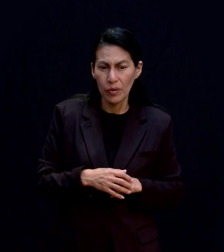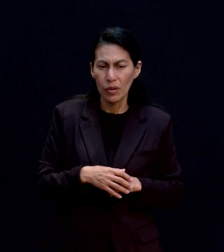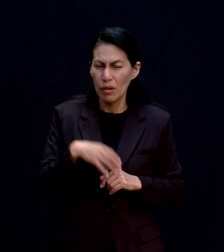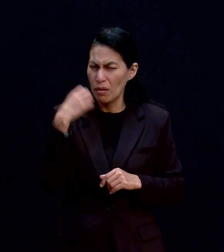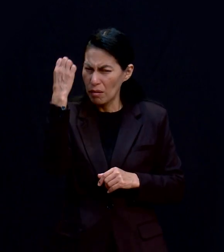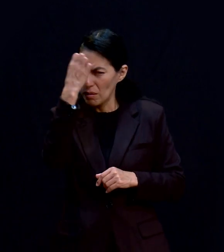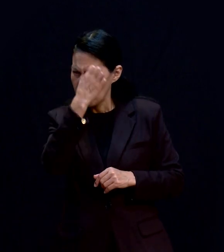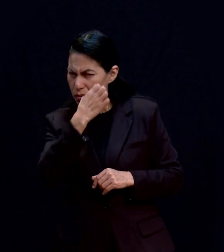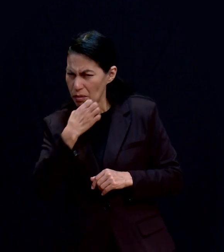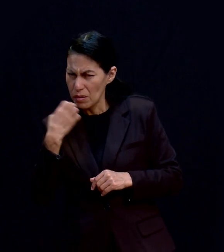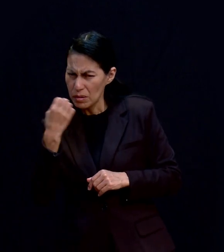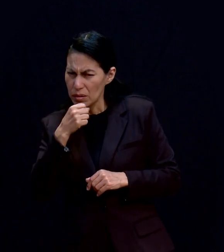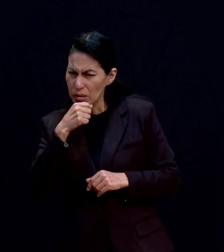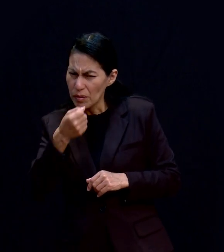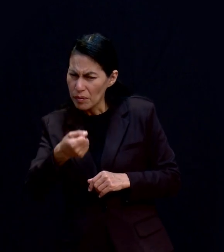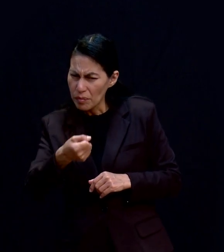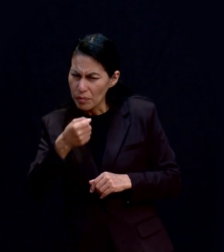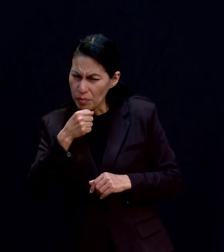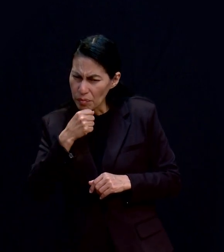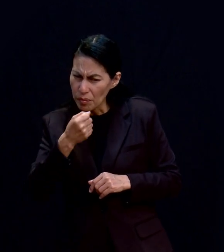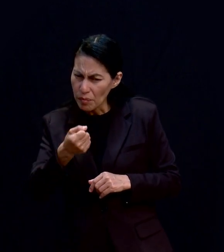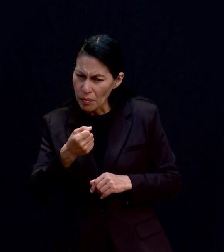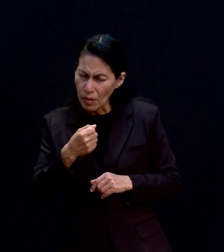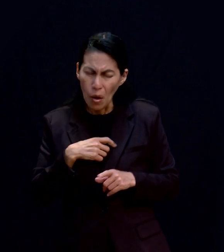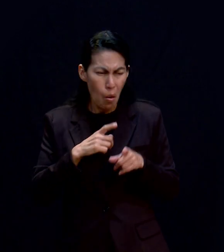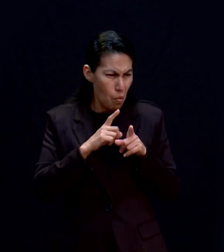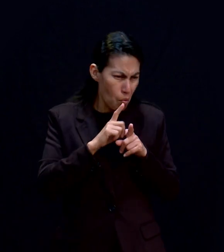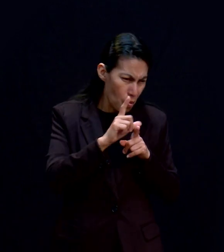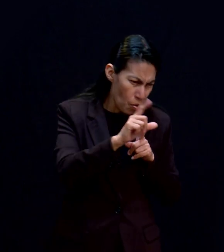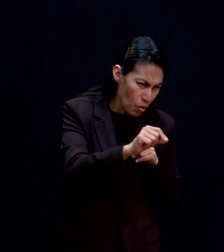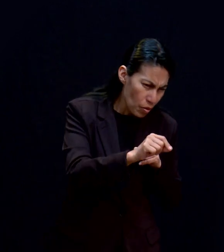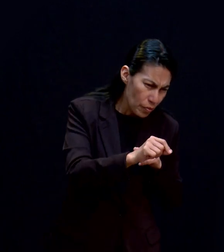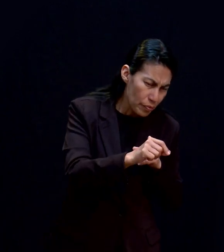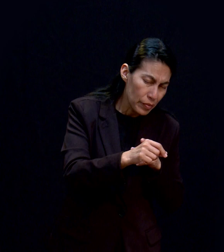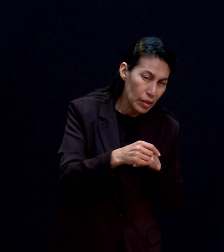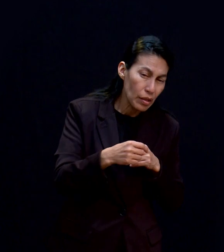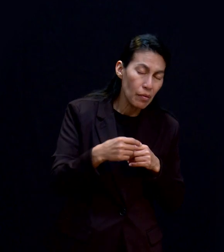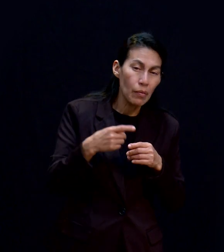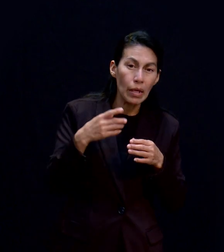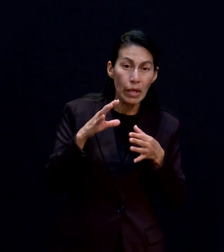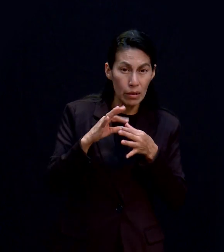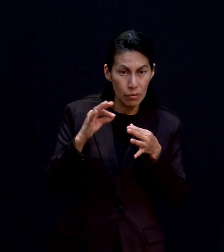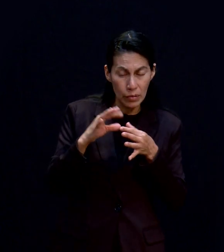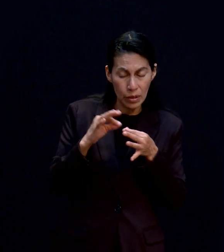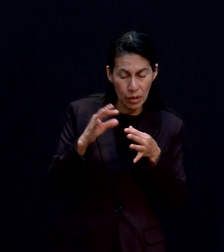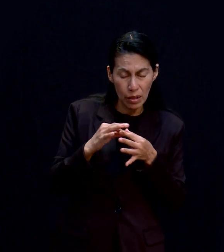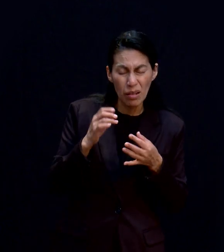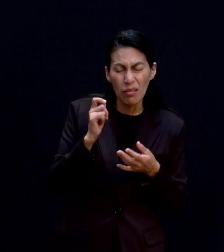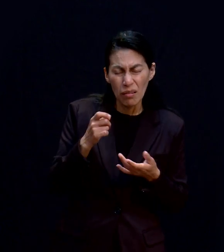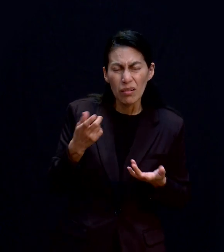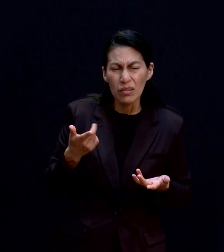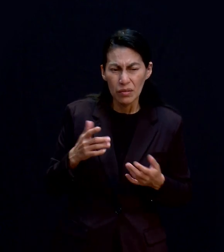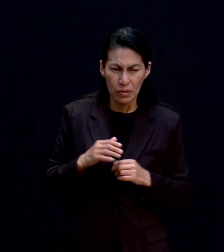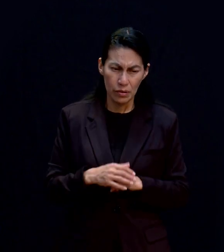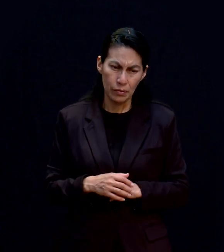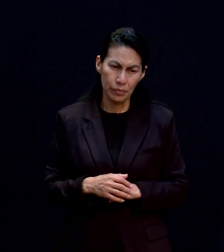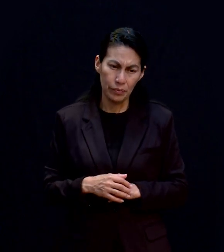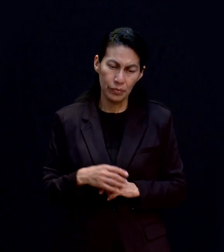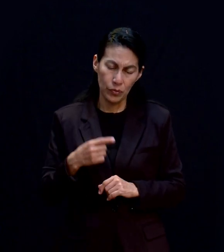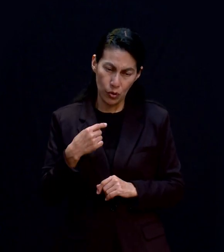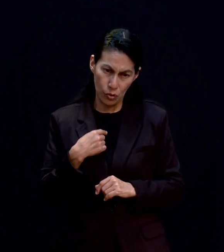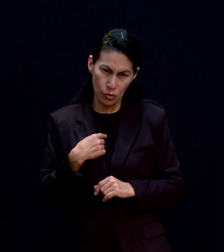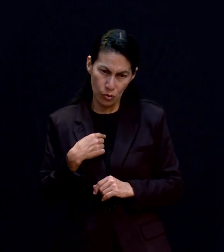pues decido ir a una entrevista y es donde me explican de qué se trata para esto es un